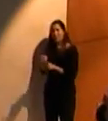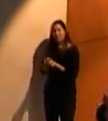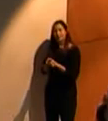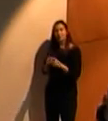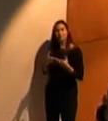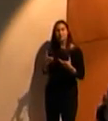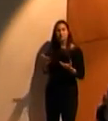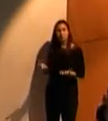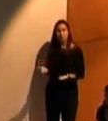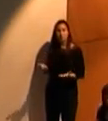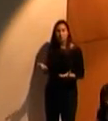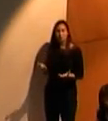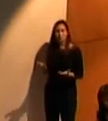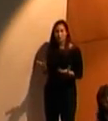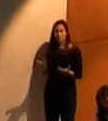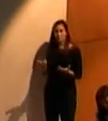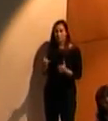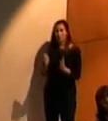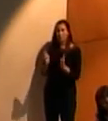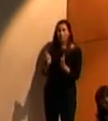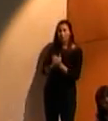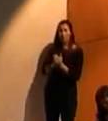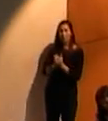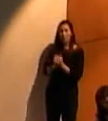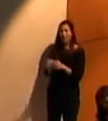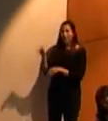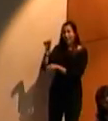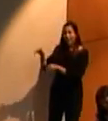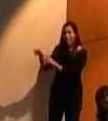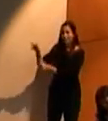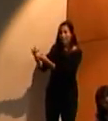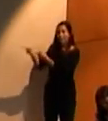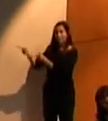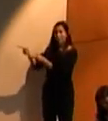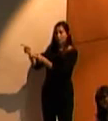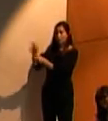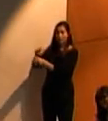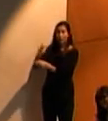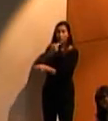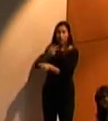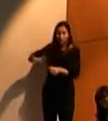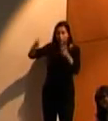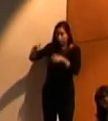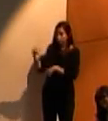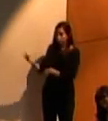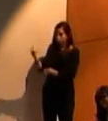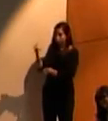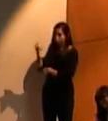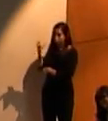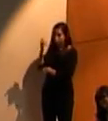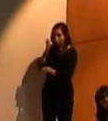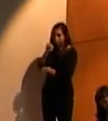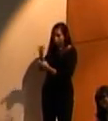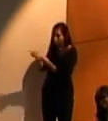aujourd'hui, dans la concertation, les publics qui sont concertés sont souvent les mêmes. Hein. Et il ne laisse pas forcément la place